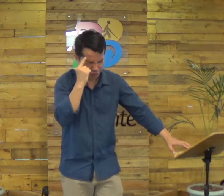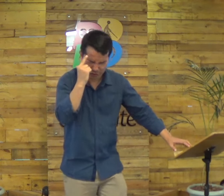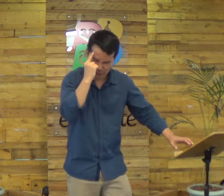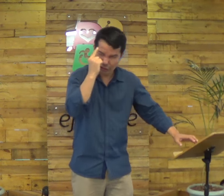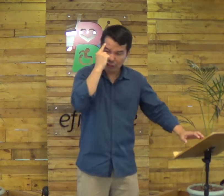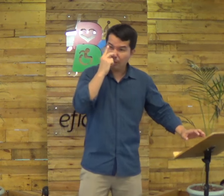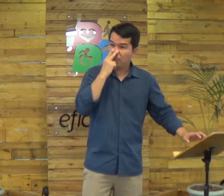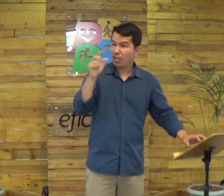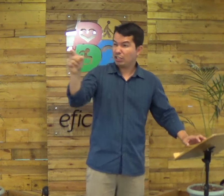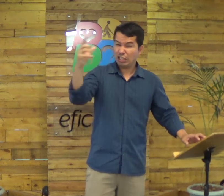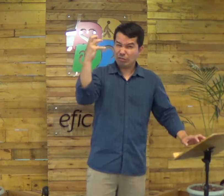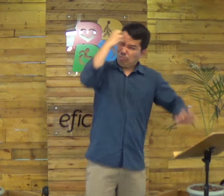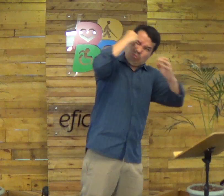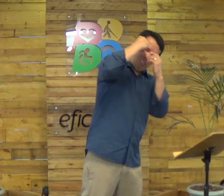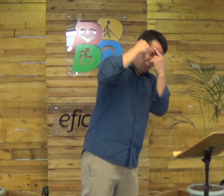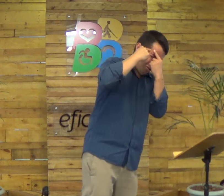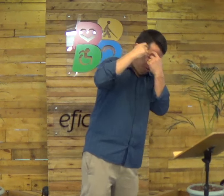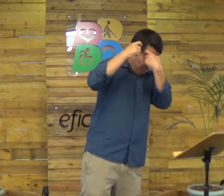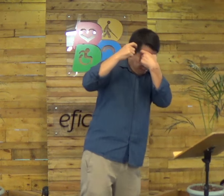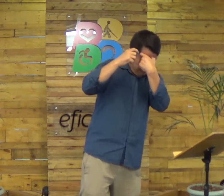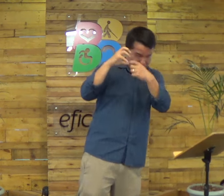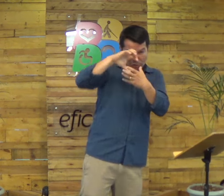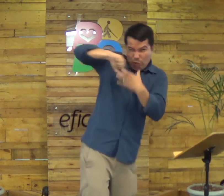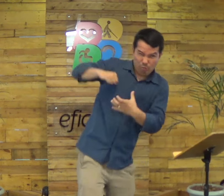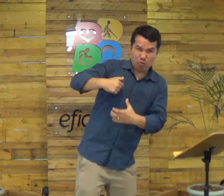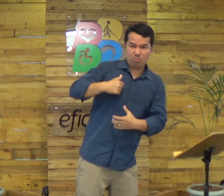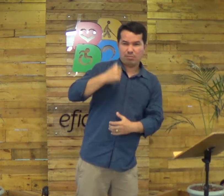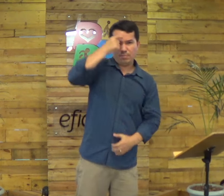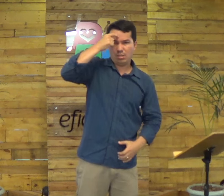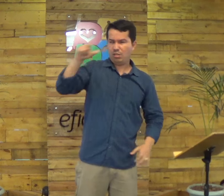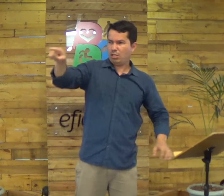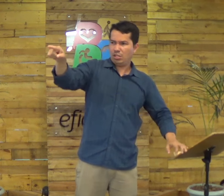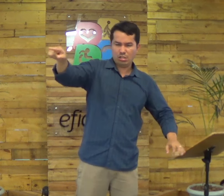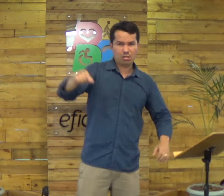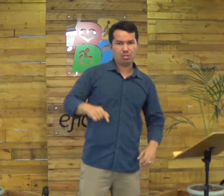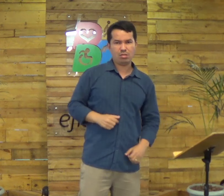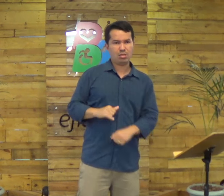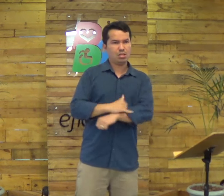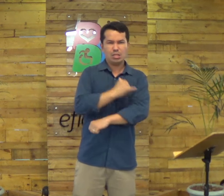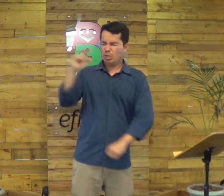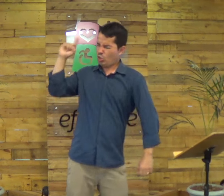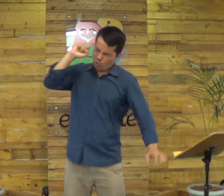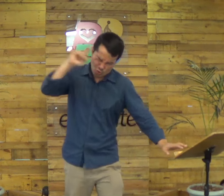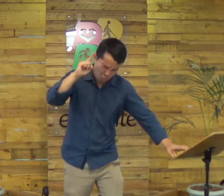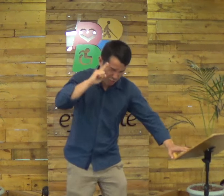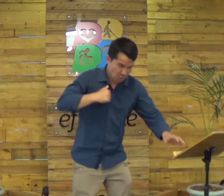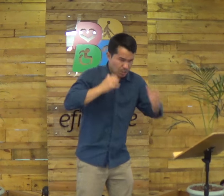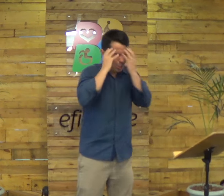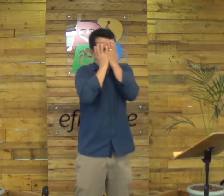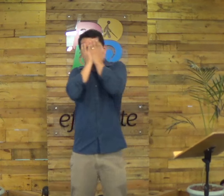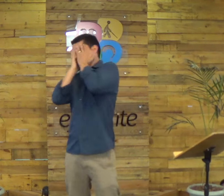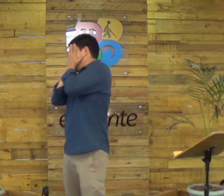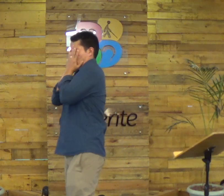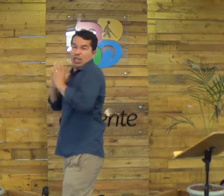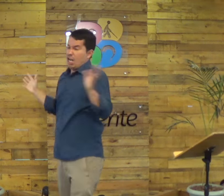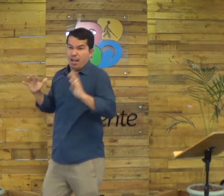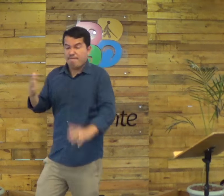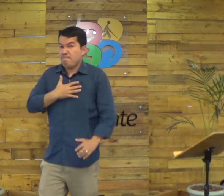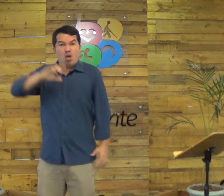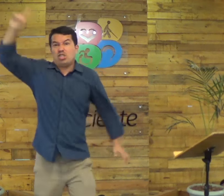eu penso, penso, penso, penso, parece que, sei lá, ele gritou, cérebro, sai, todo dia eu penso nele, ai